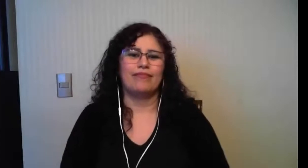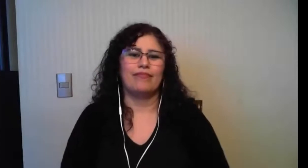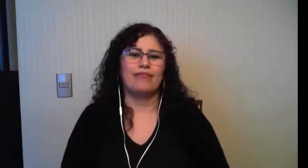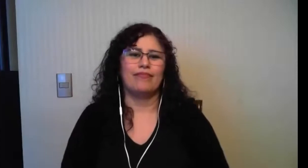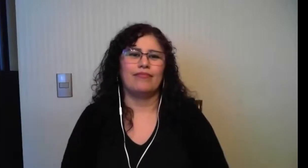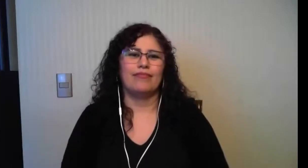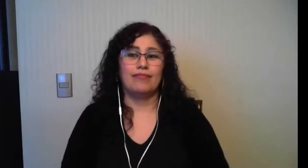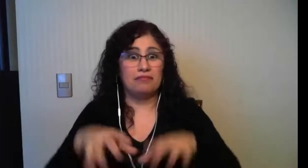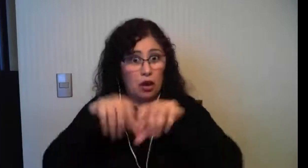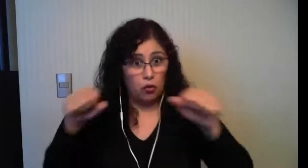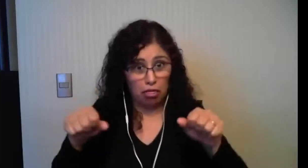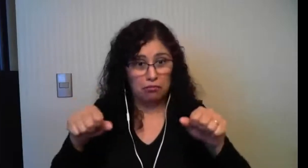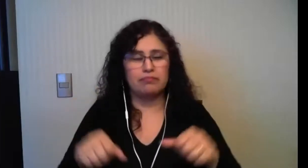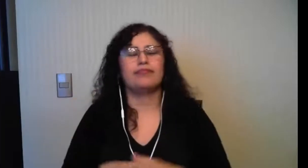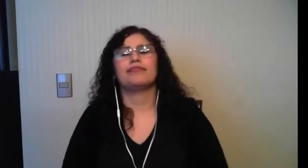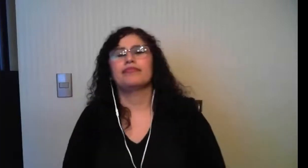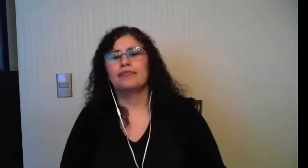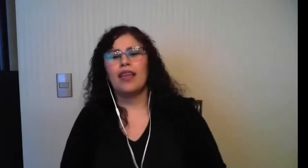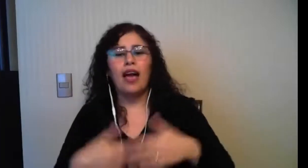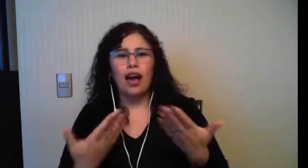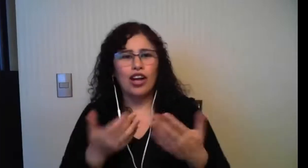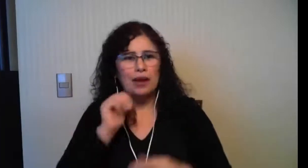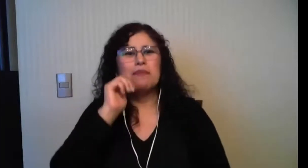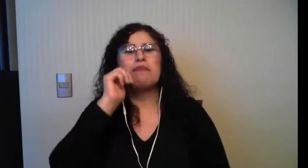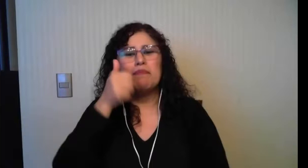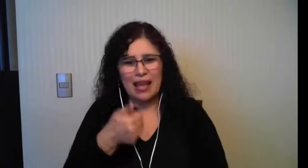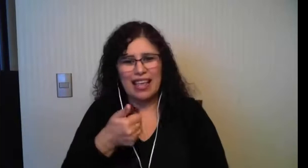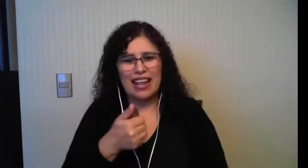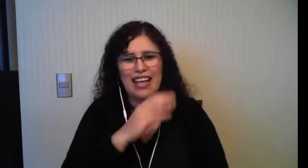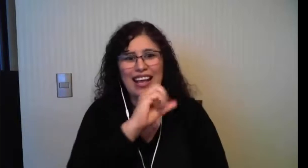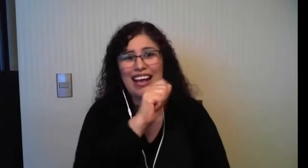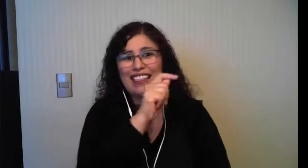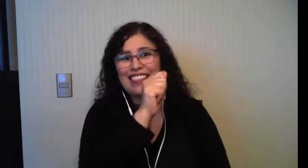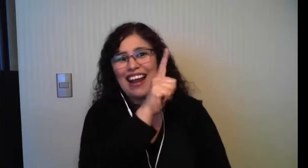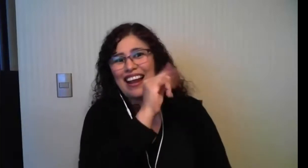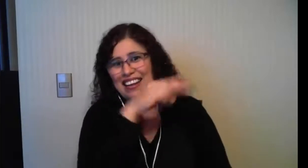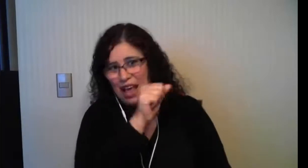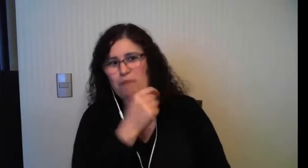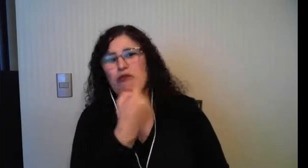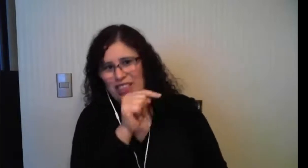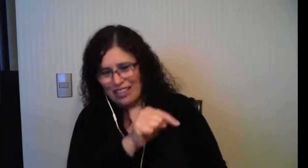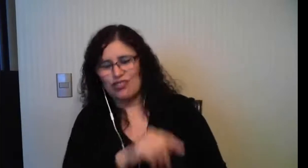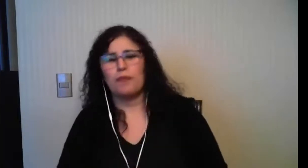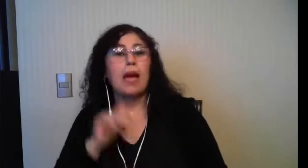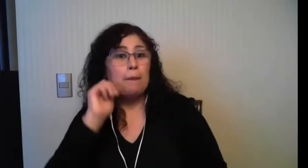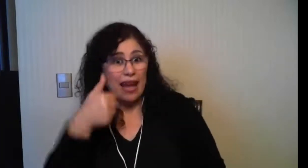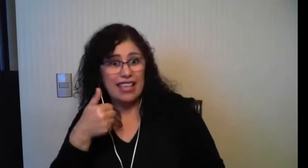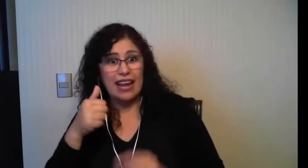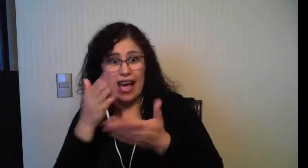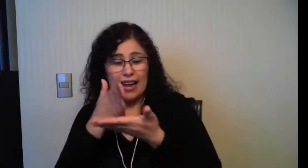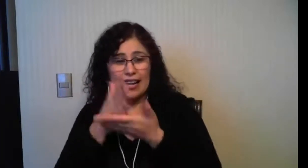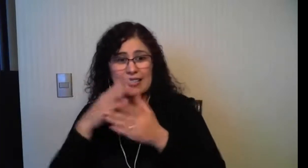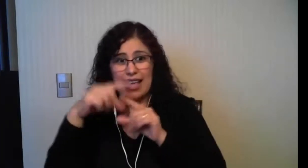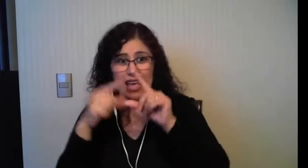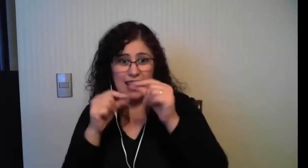¿De acuerdo? Y mañana en el bloque, gracias Catalina, mañana en el bloque de neurología vamos a